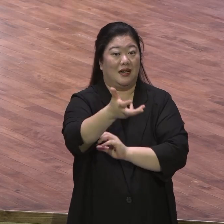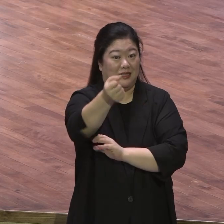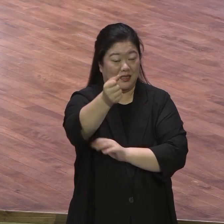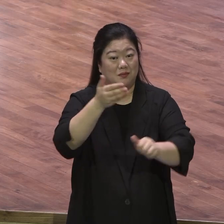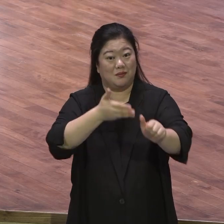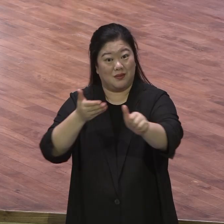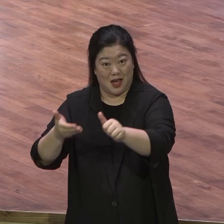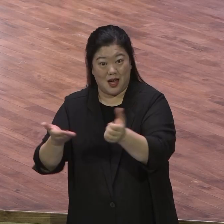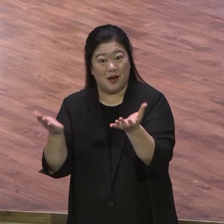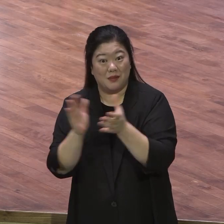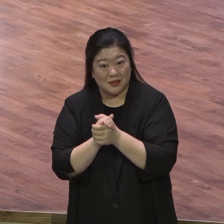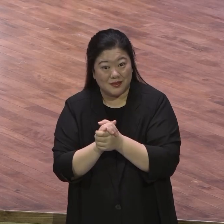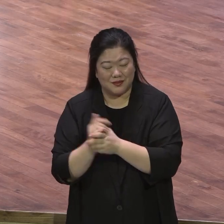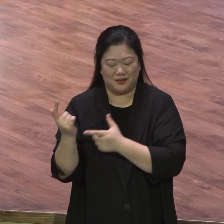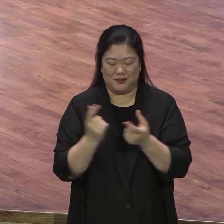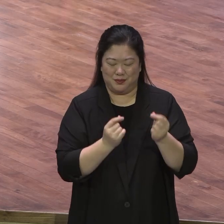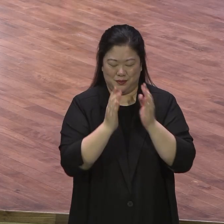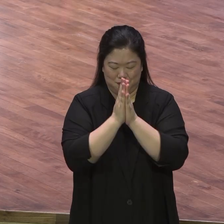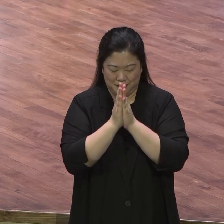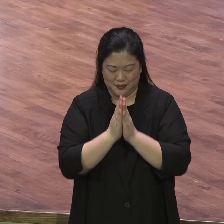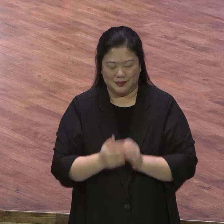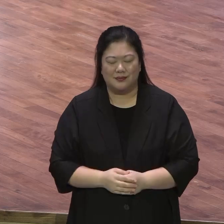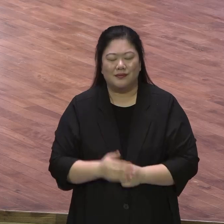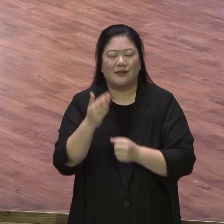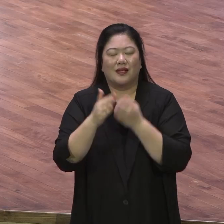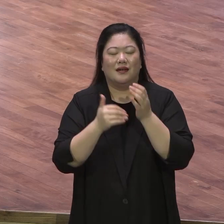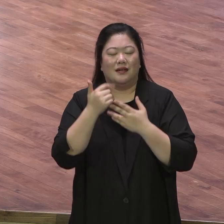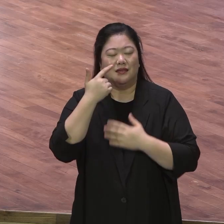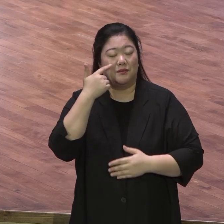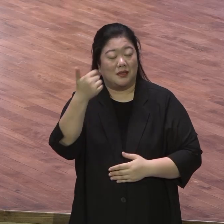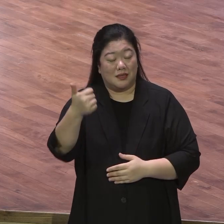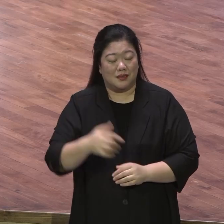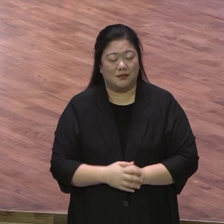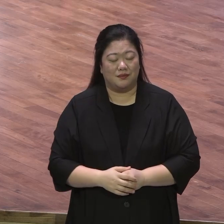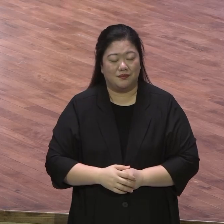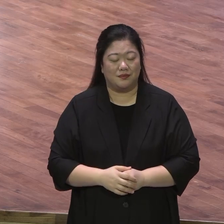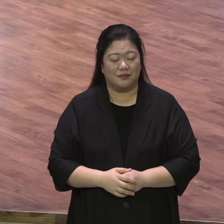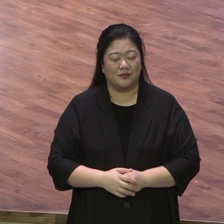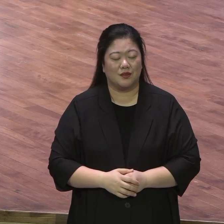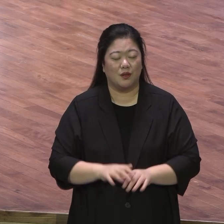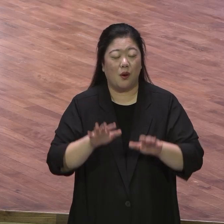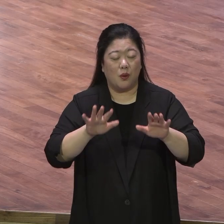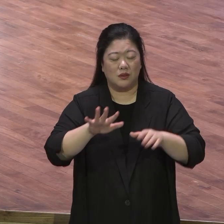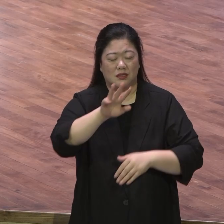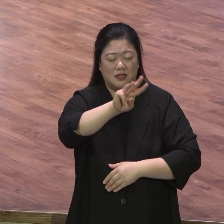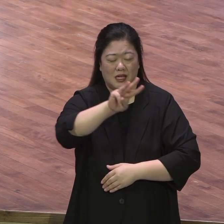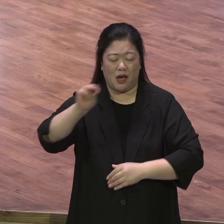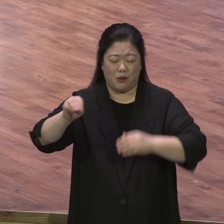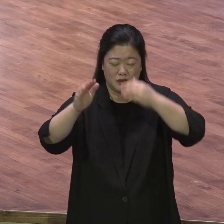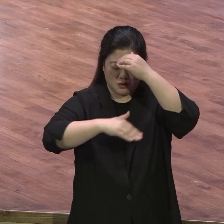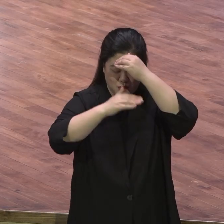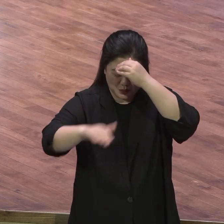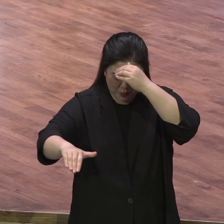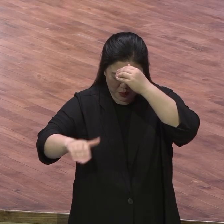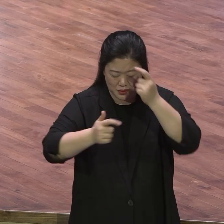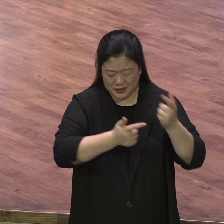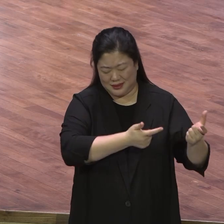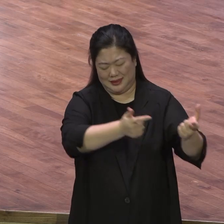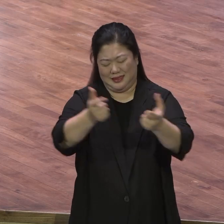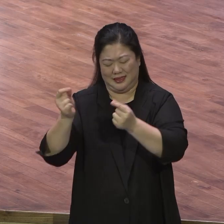축복합니다 기도하겠습니다 아버지 하나님 우리 예언 가족들 오늘 온라인 예배를 드리면서